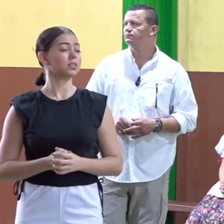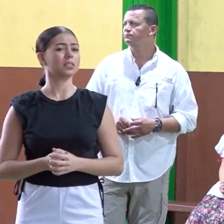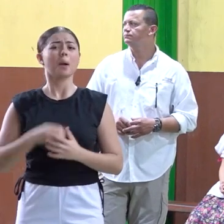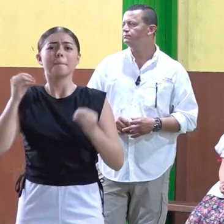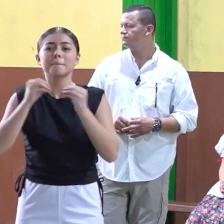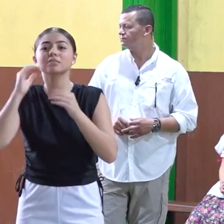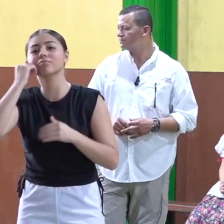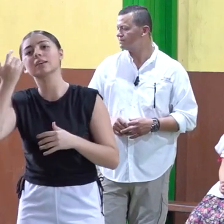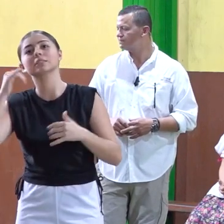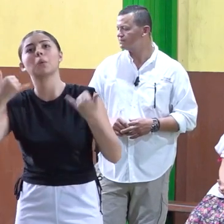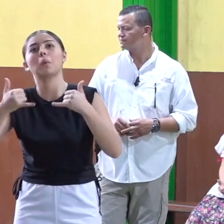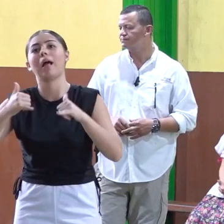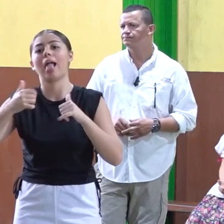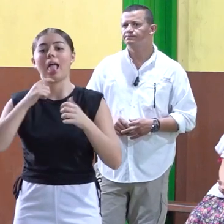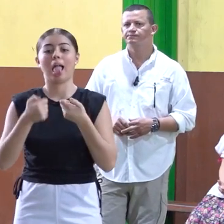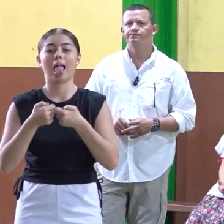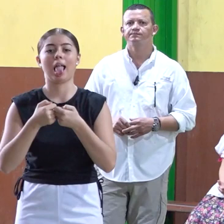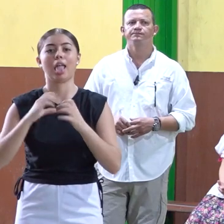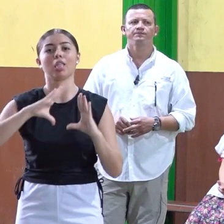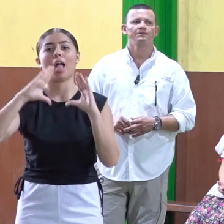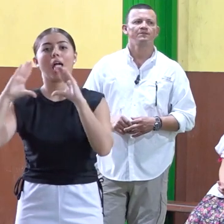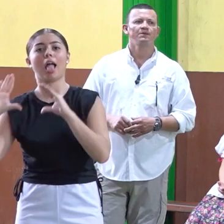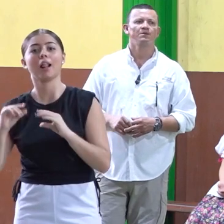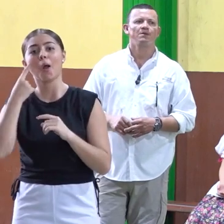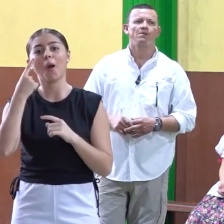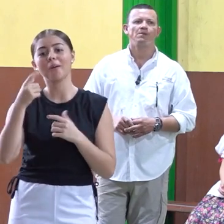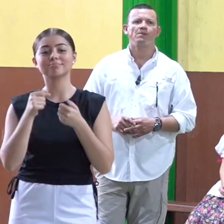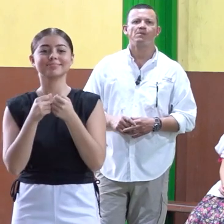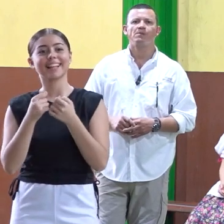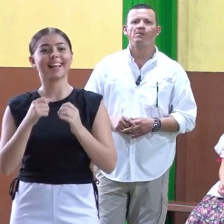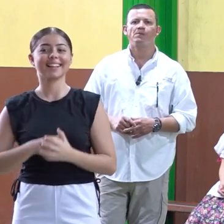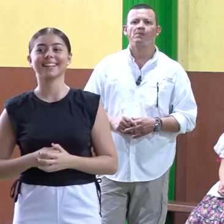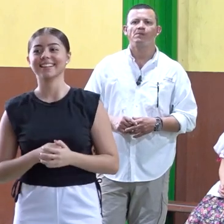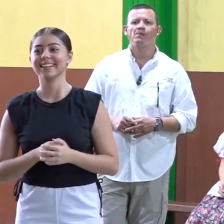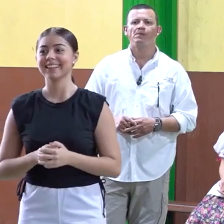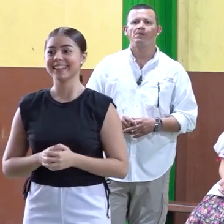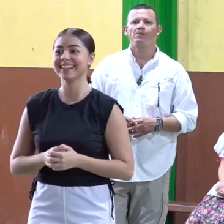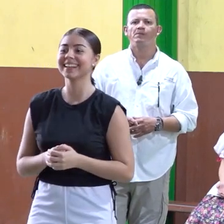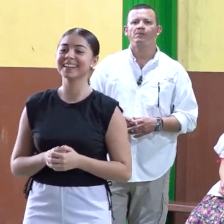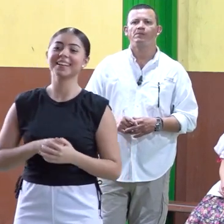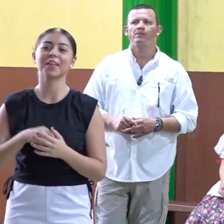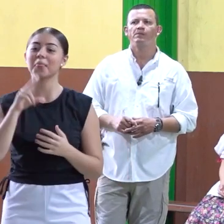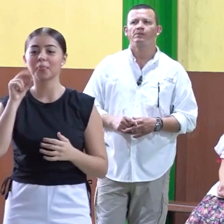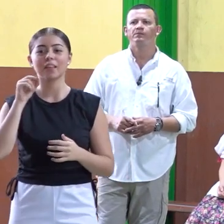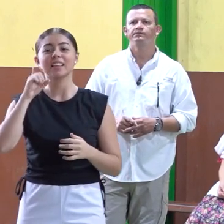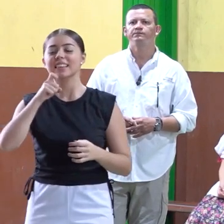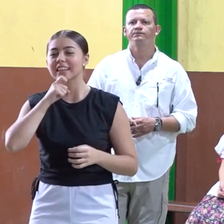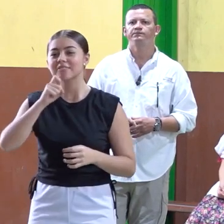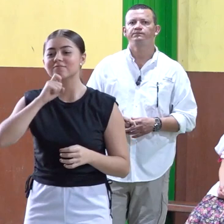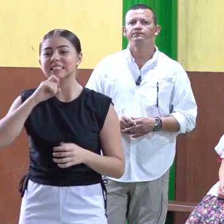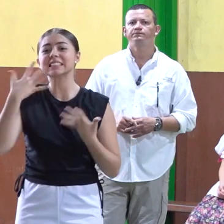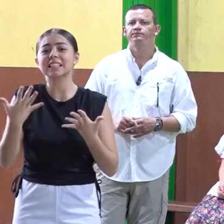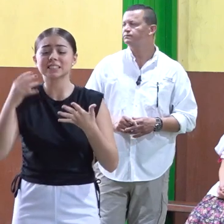Es más fácil jugar Nintendo todo el día o ver TikTok. Lo difícil es ponerse a